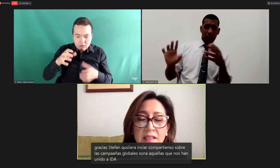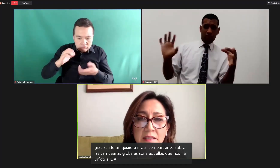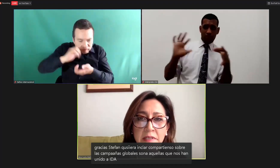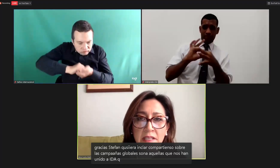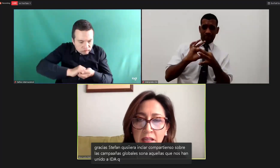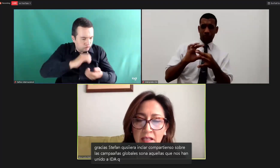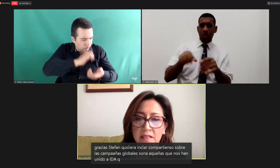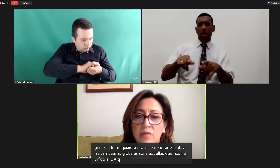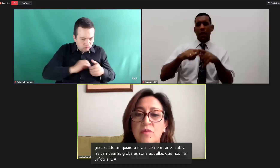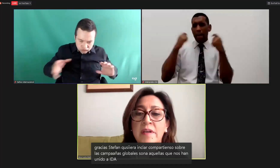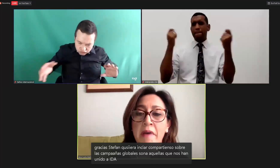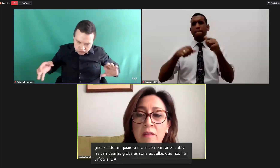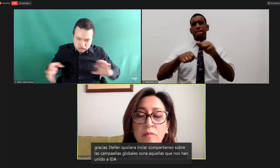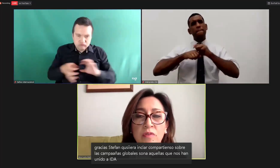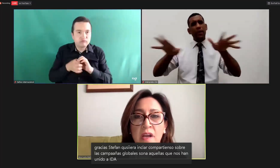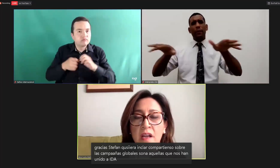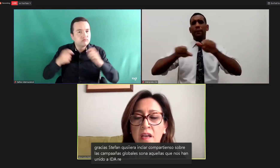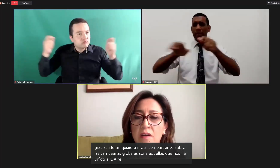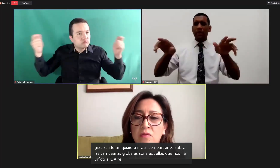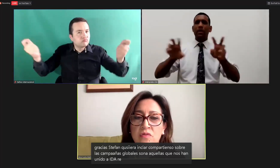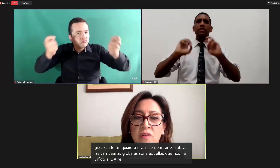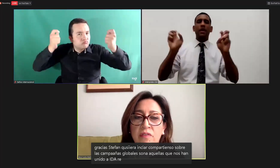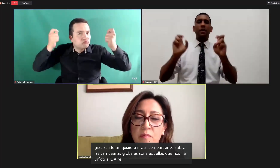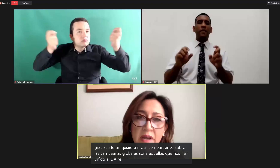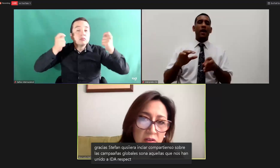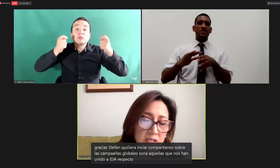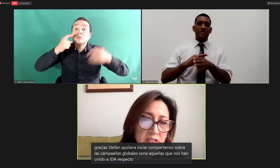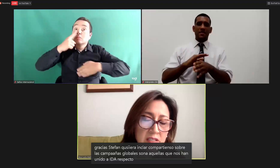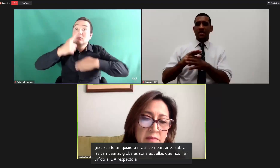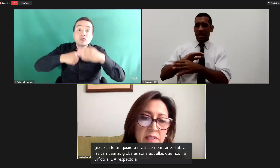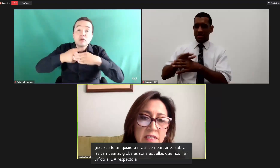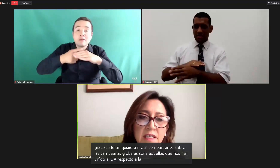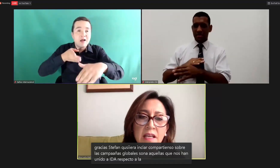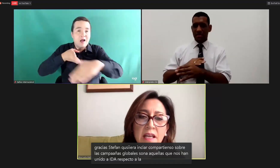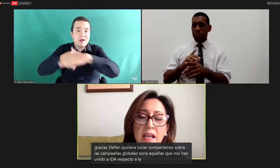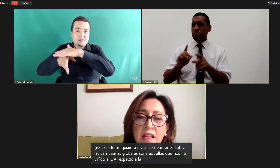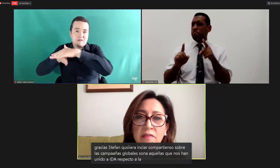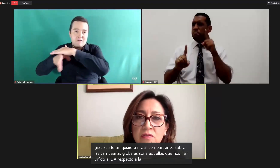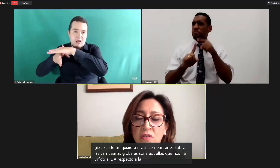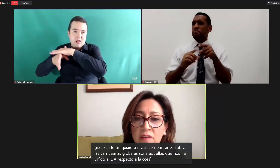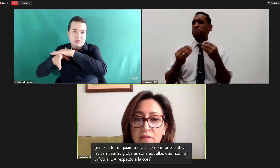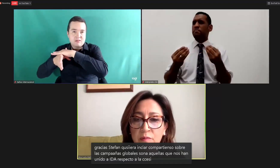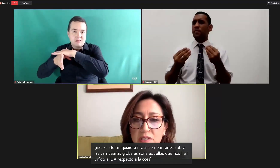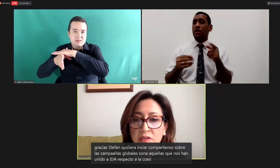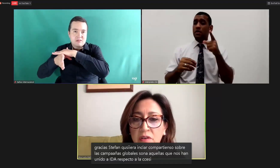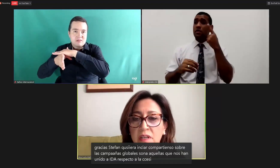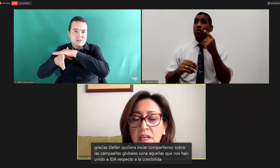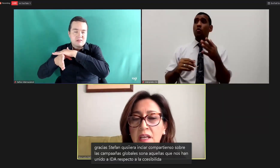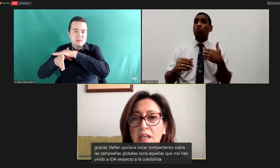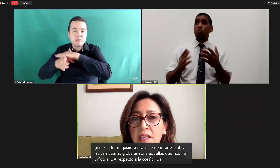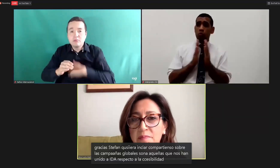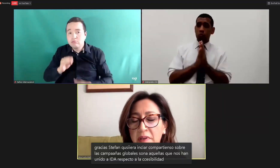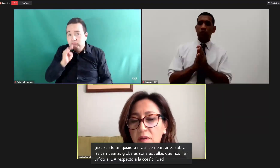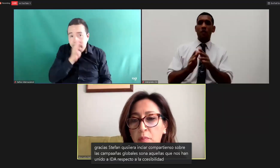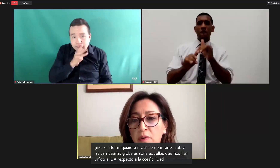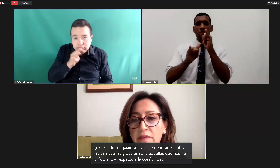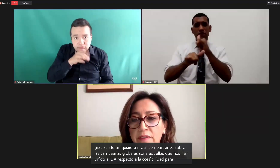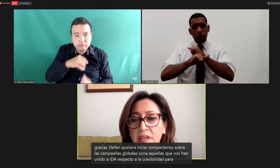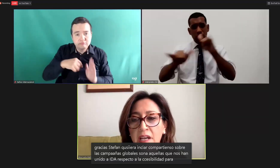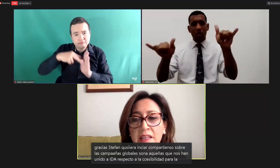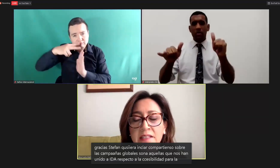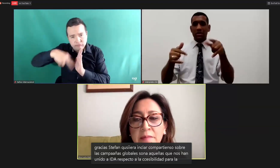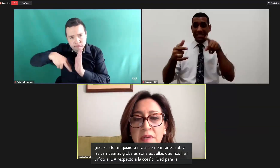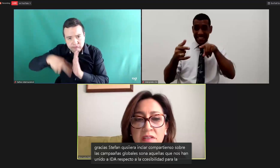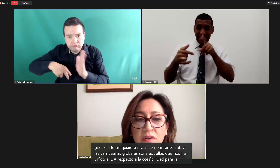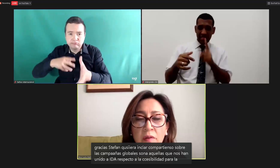a la accesibilidad, haciendo un llamado mundial al uso de formatos accesibles en la difusión de información, y respecto a poner